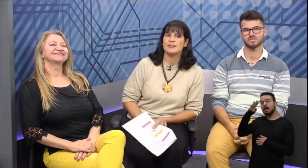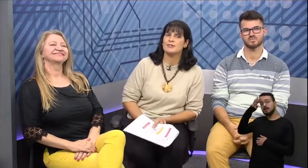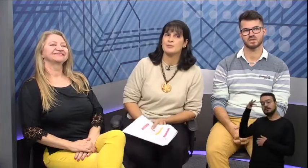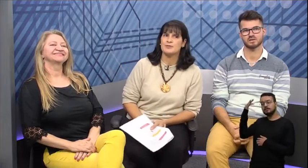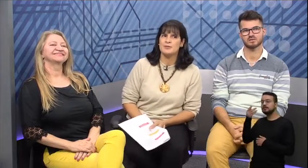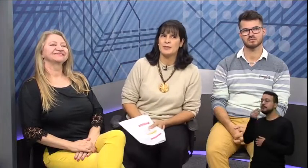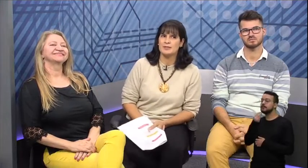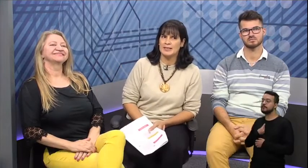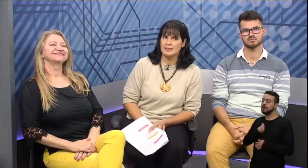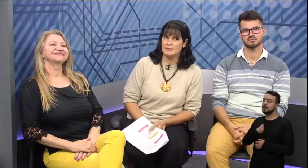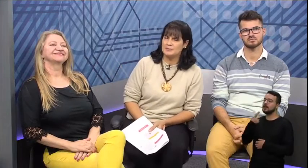vida profissional dela.